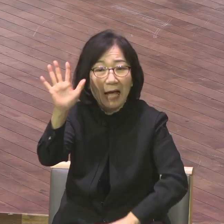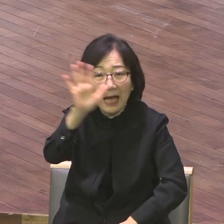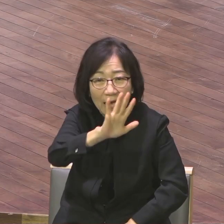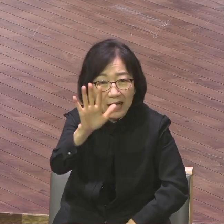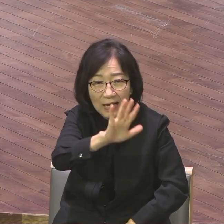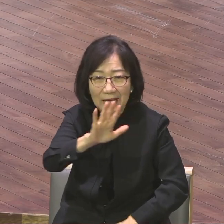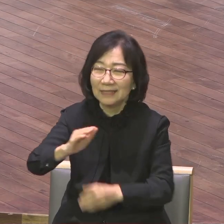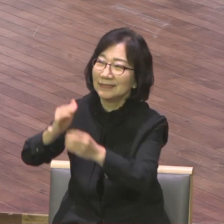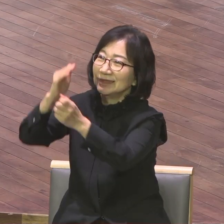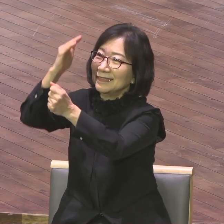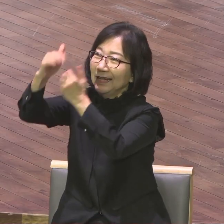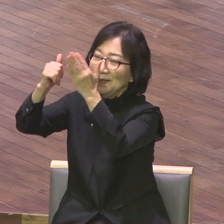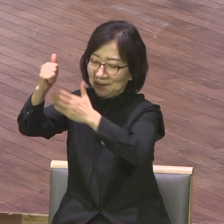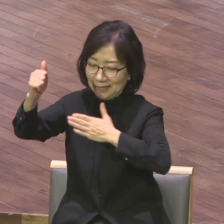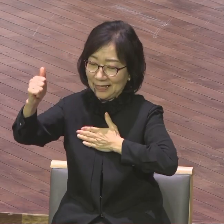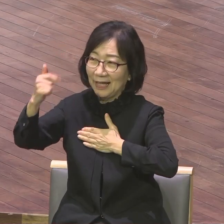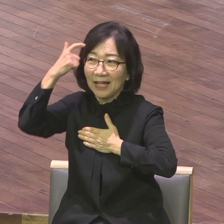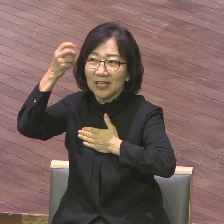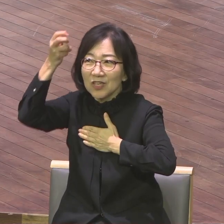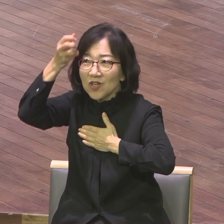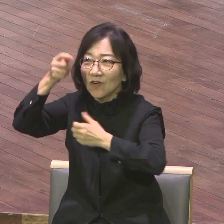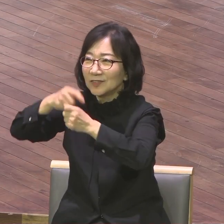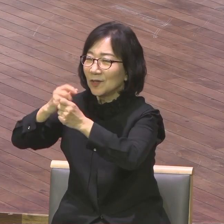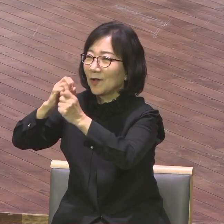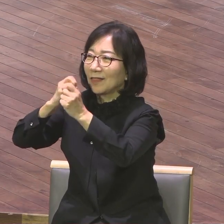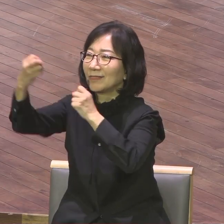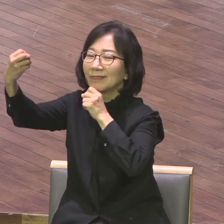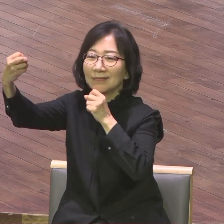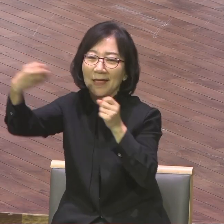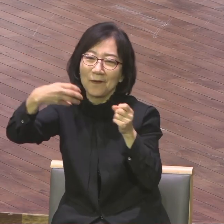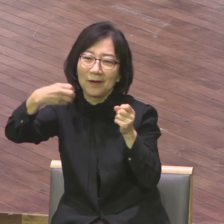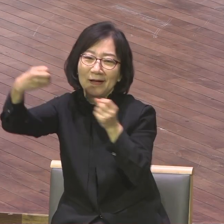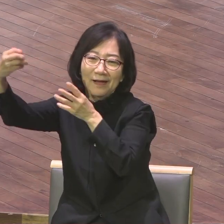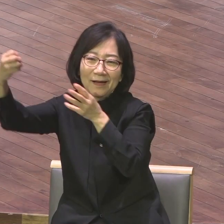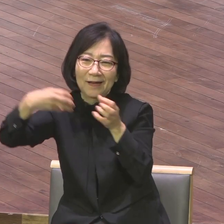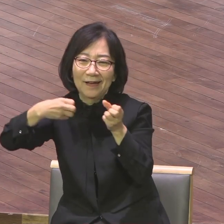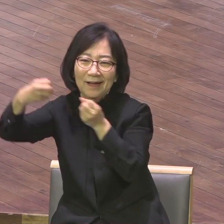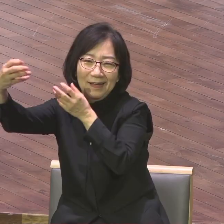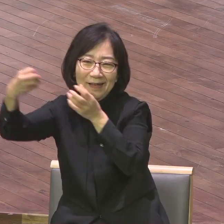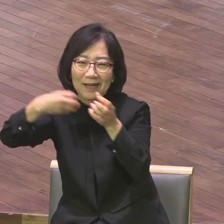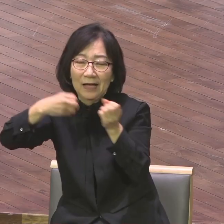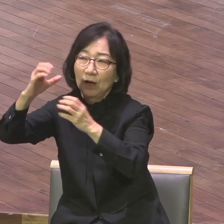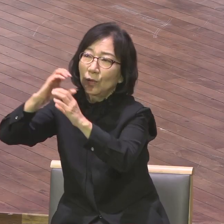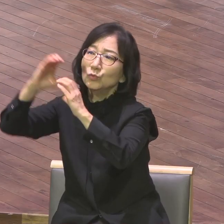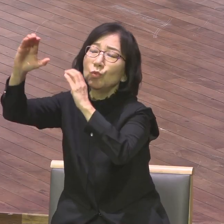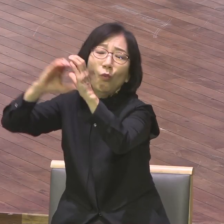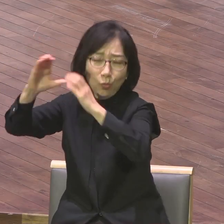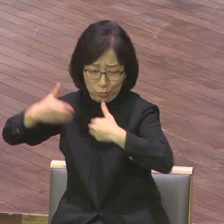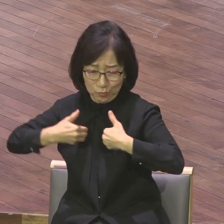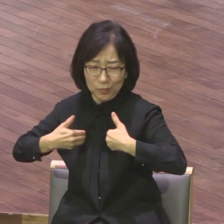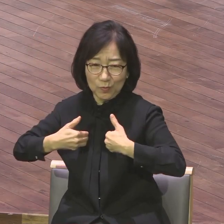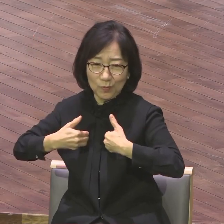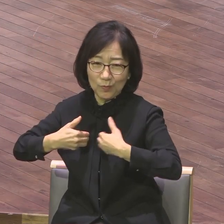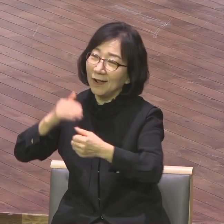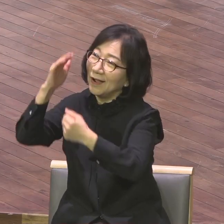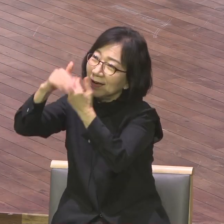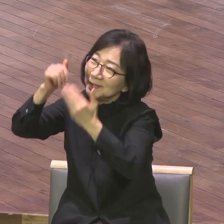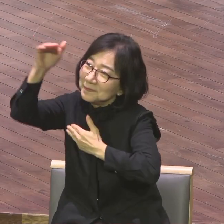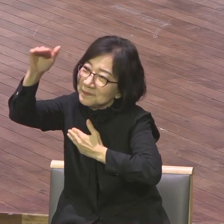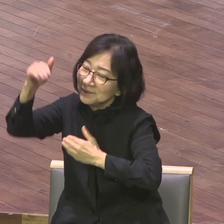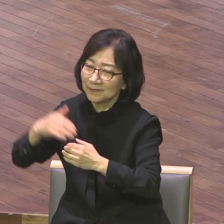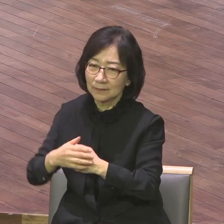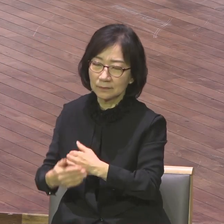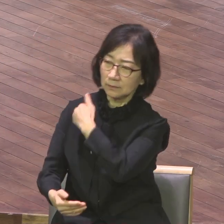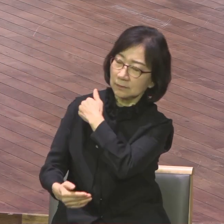교제를, 영적인 대화를 나누어야 한다는 거지요. 영이신 하나님과 소통을 해야 된다는